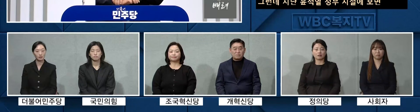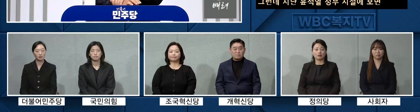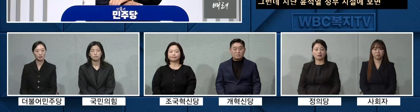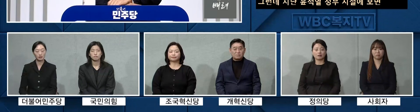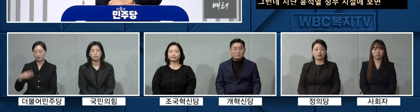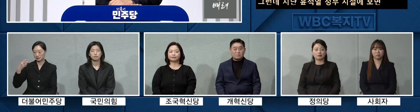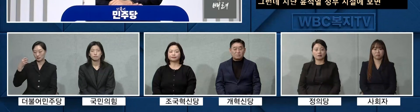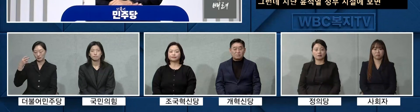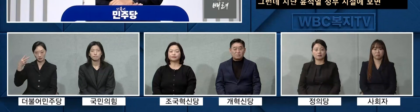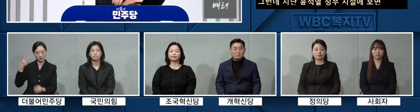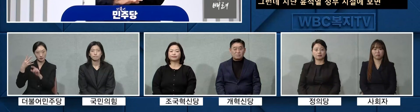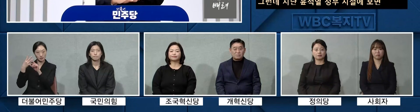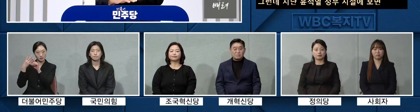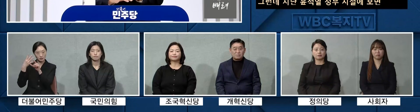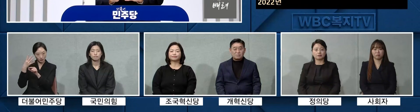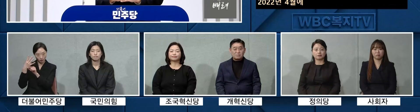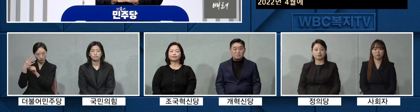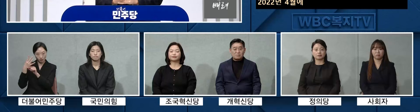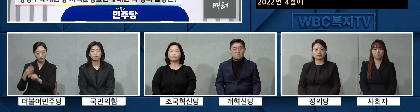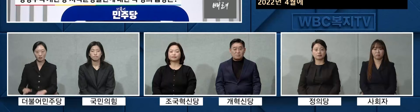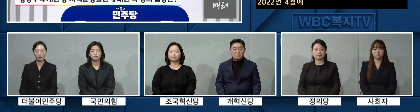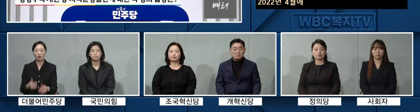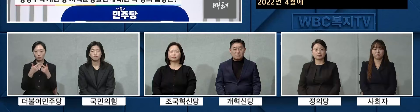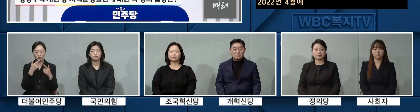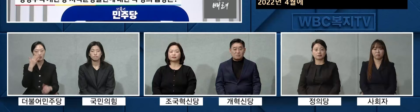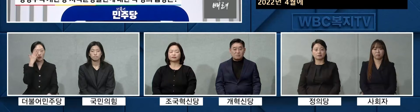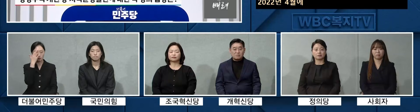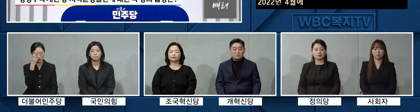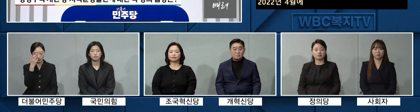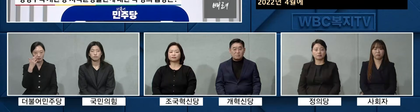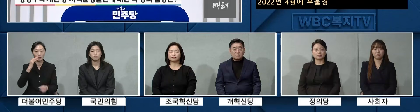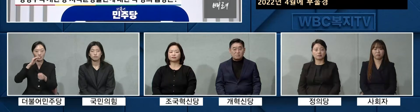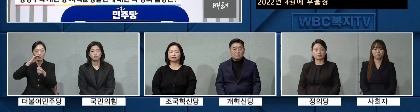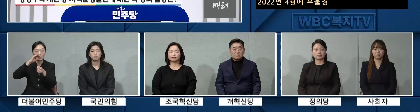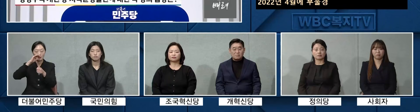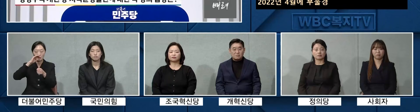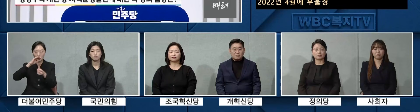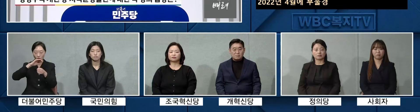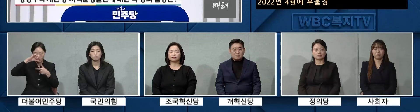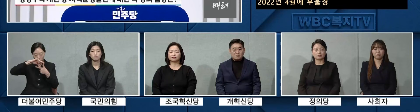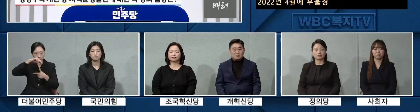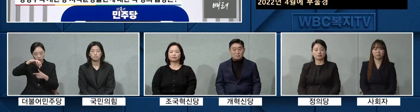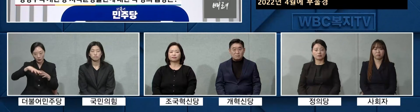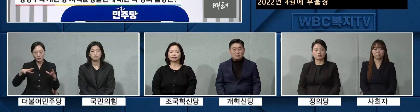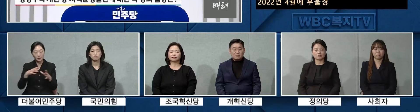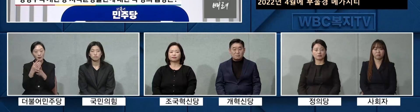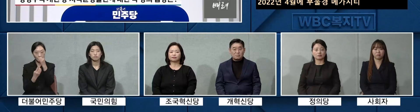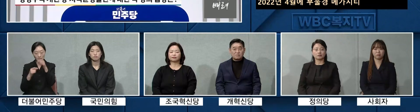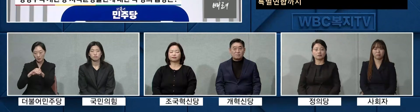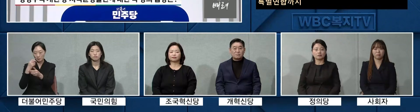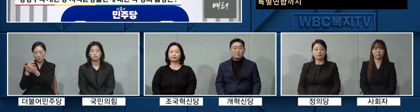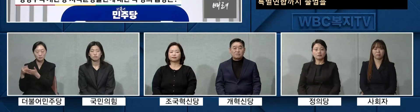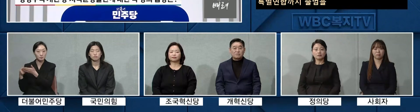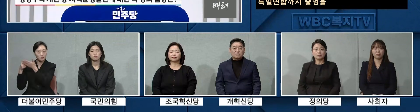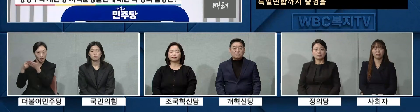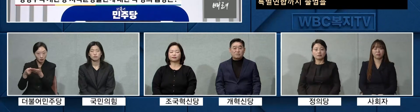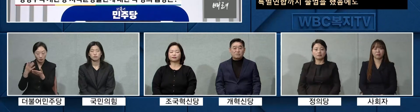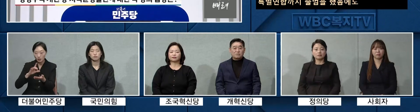2022년 4월에 부울경 메가시티 특별연합까지 출범을 했음에도 불구하고 지방선거가